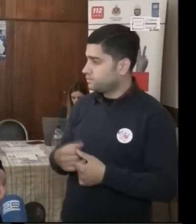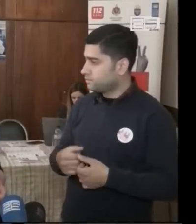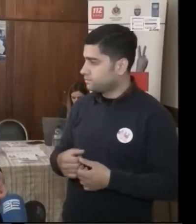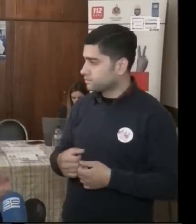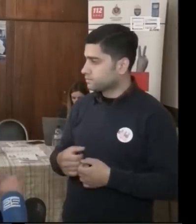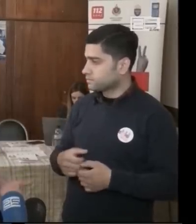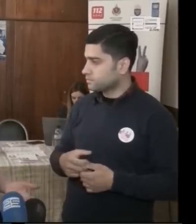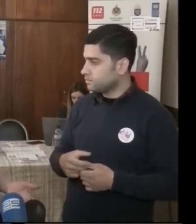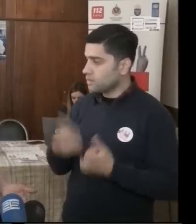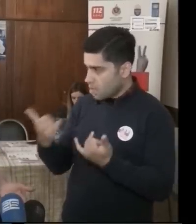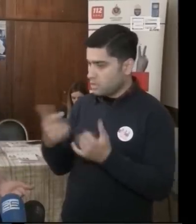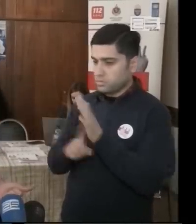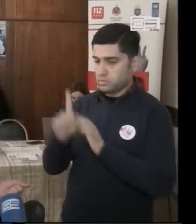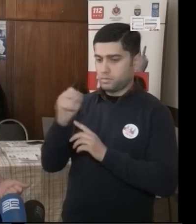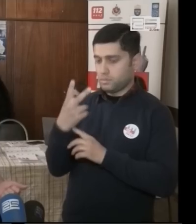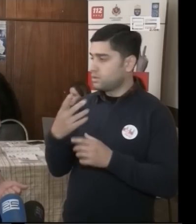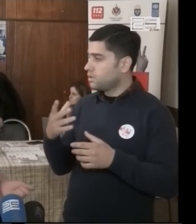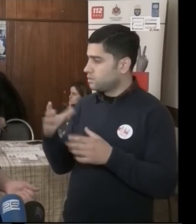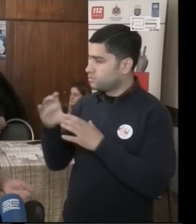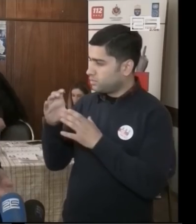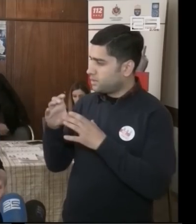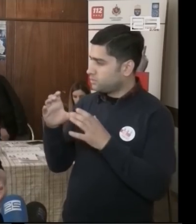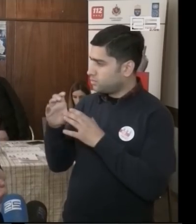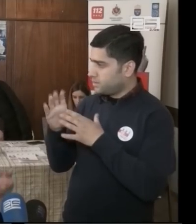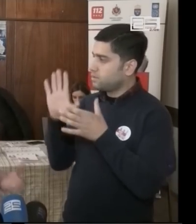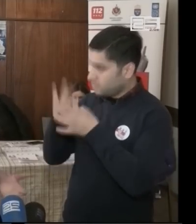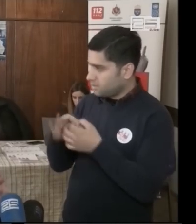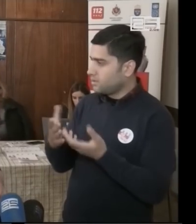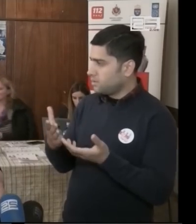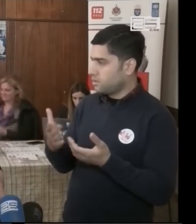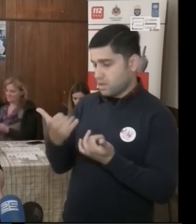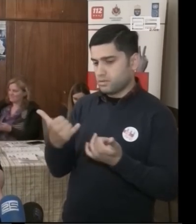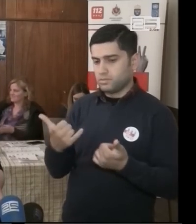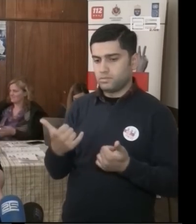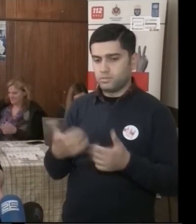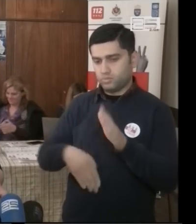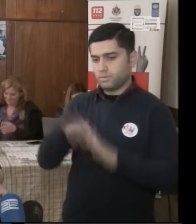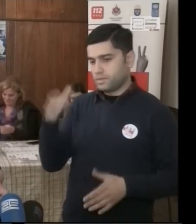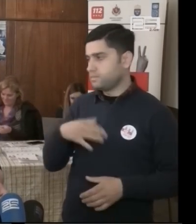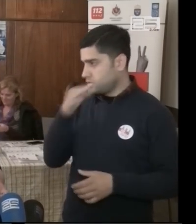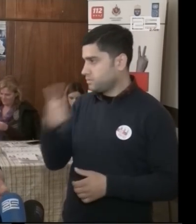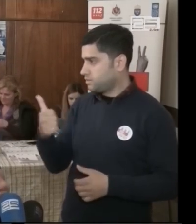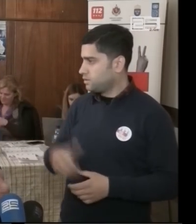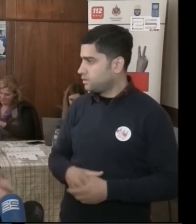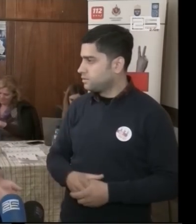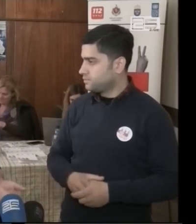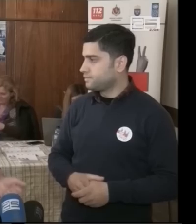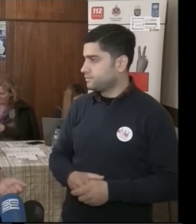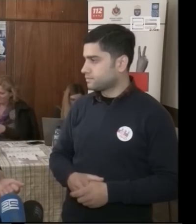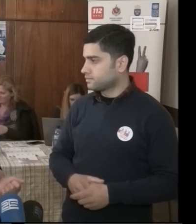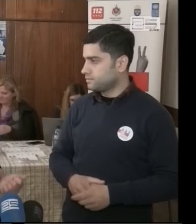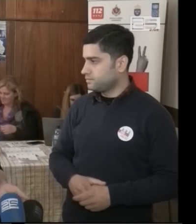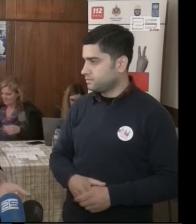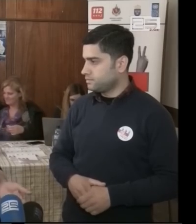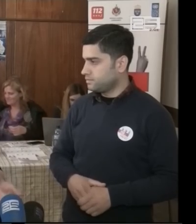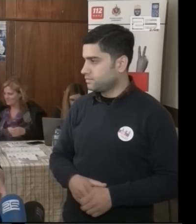თარჯიმნის დახმარებით. იმ წუთას თარჯიმანი ჩემთან თუ არ იმყოფება, მჭირდებოდა და მექმნებოდა პრობლემები. ეხლა ვგრძნობ რომ ეს